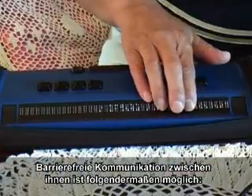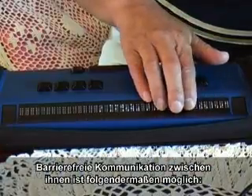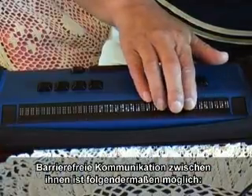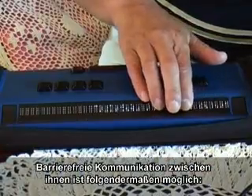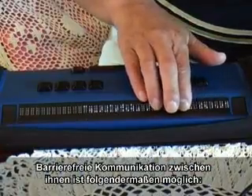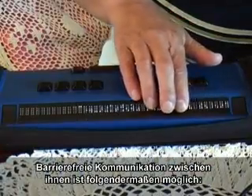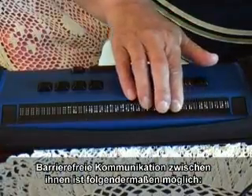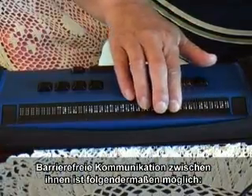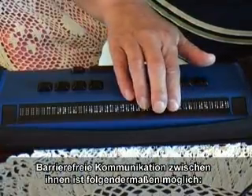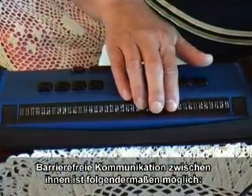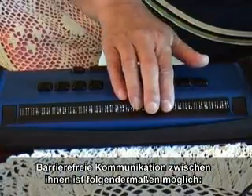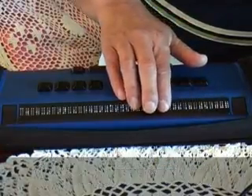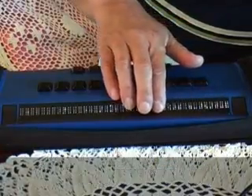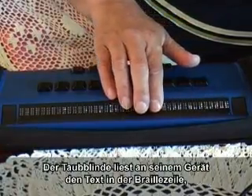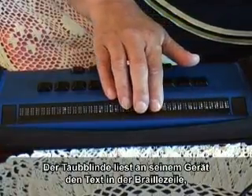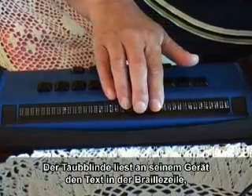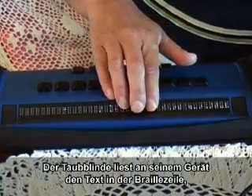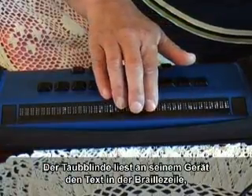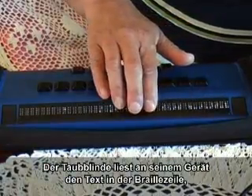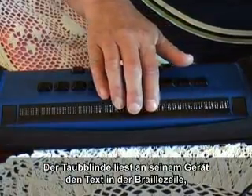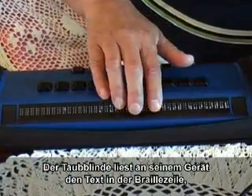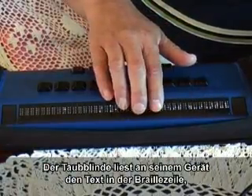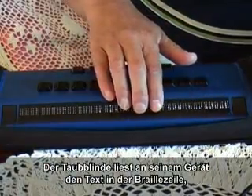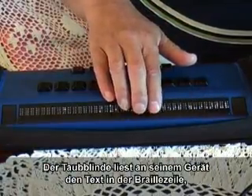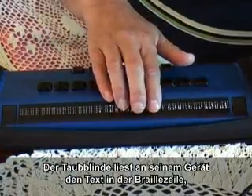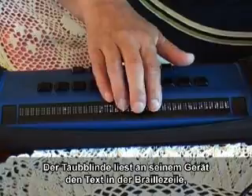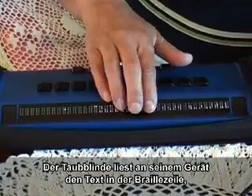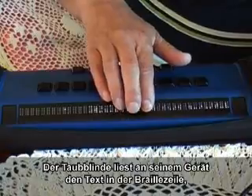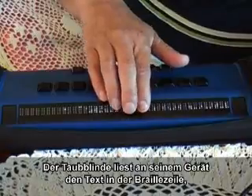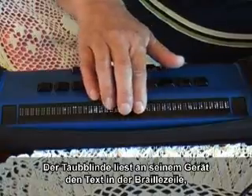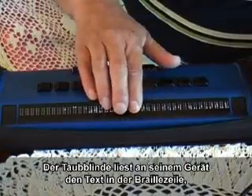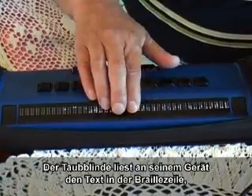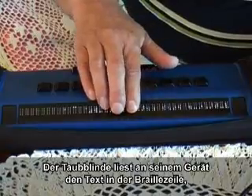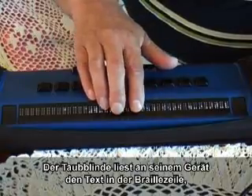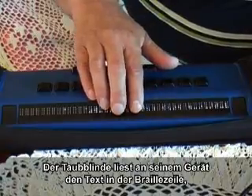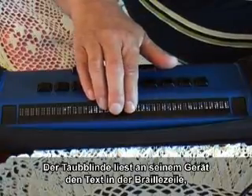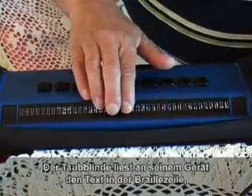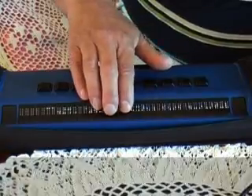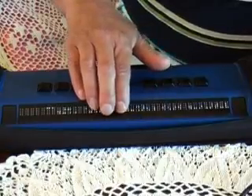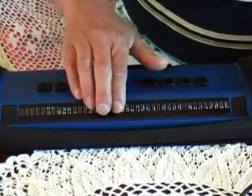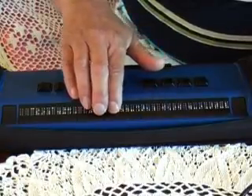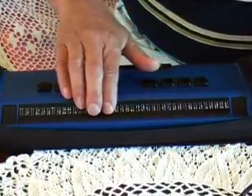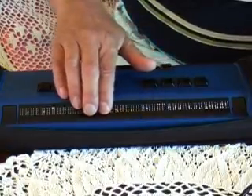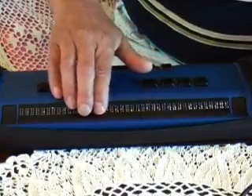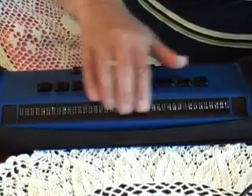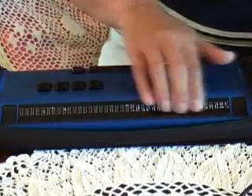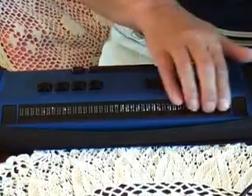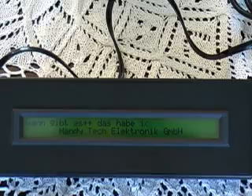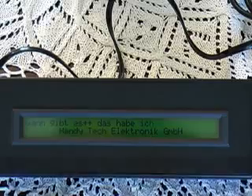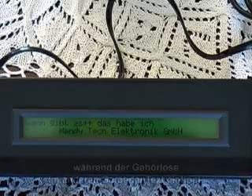ist folgendermaßen möglich. Der Taubblinde liest an seinem Gerät den Text in der Brei-Zeile, während